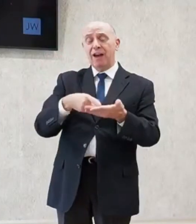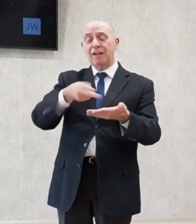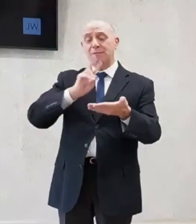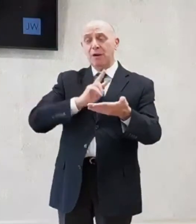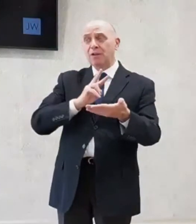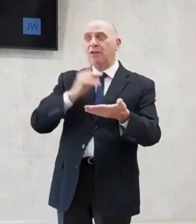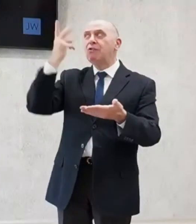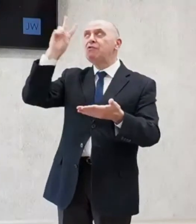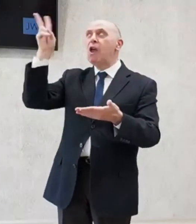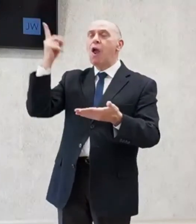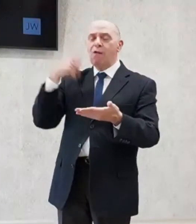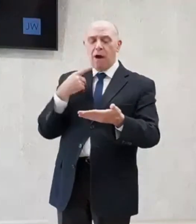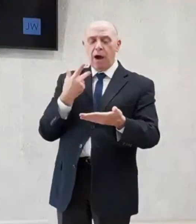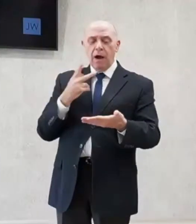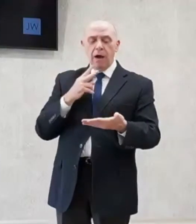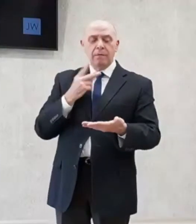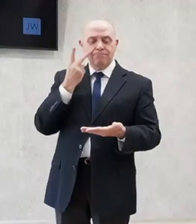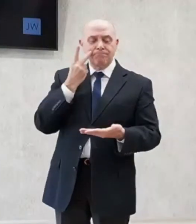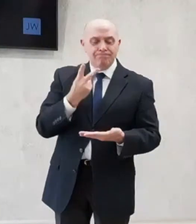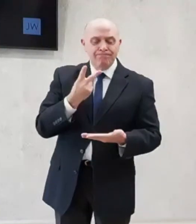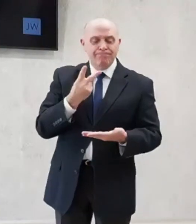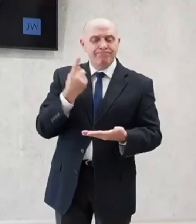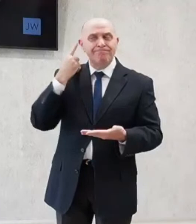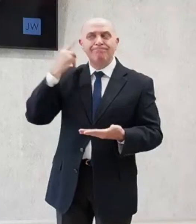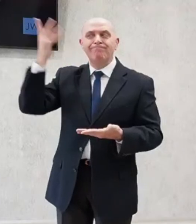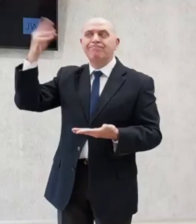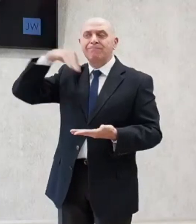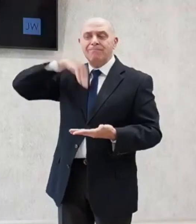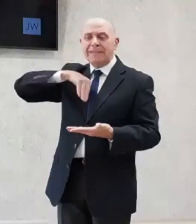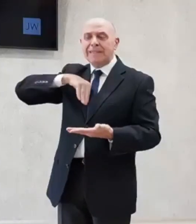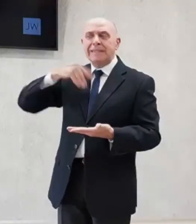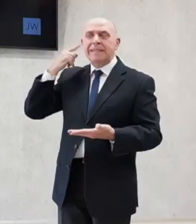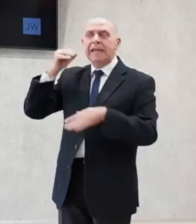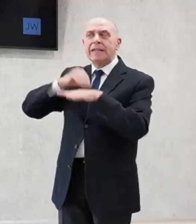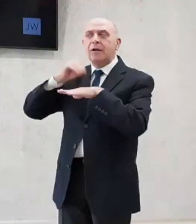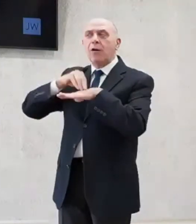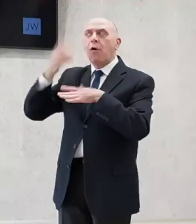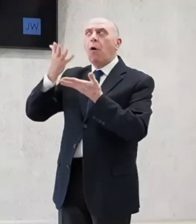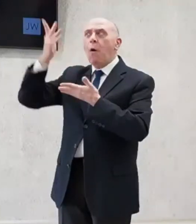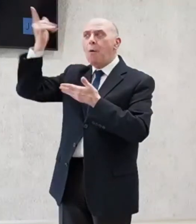reagisce Geova come Geova leggere queste situazioni